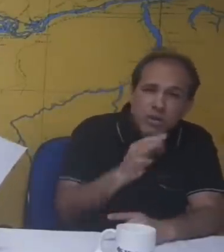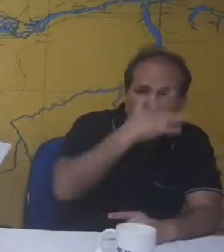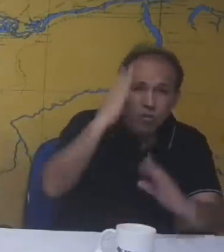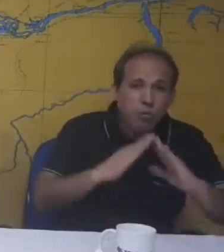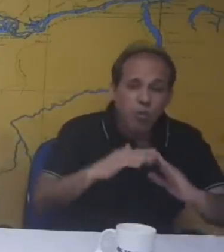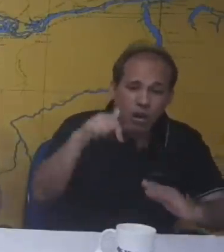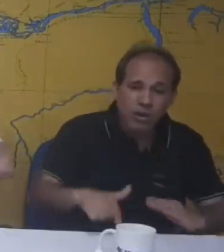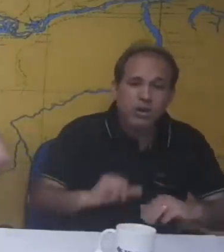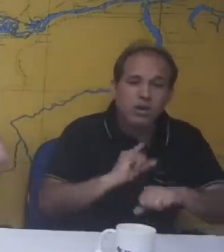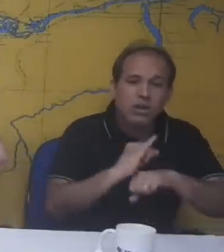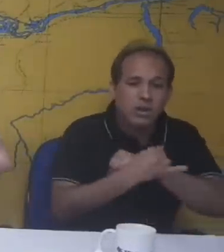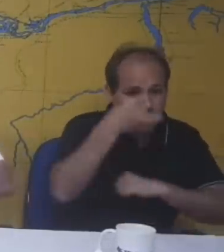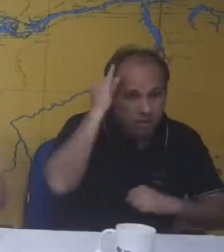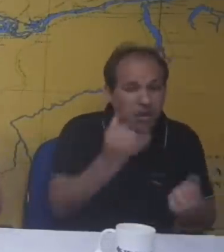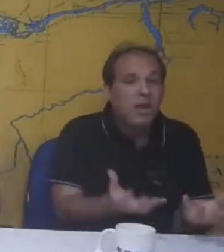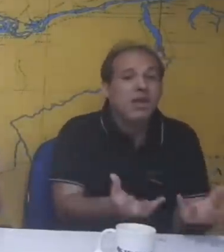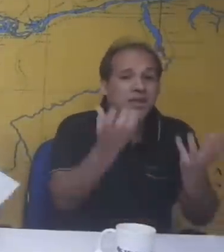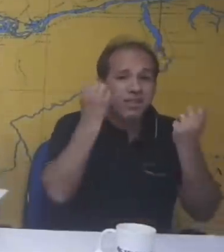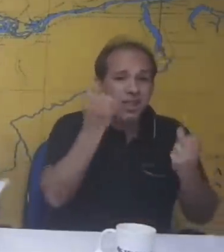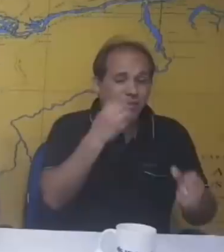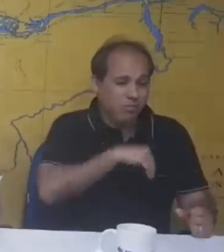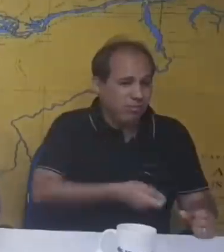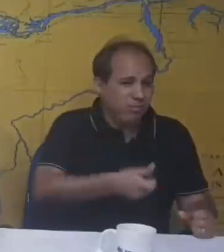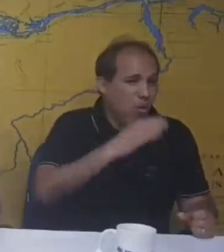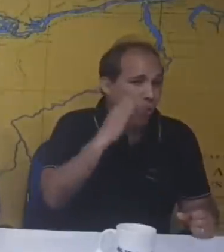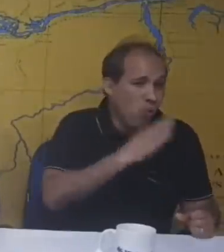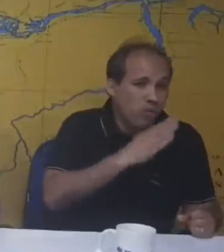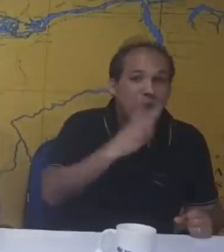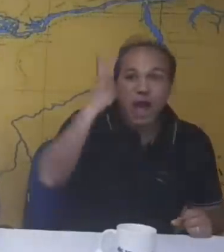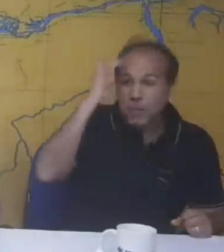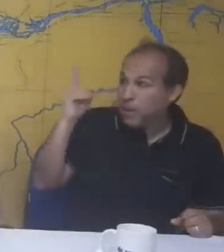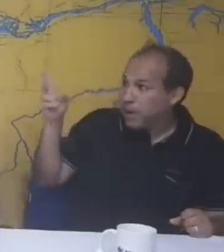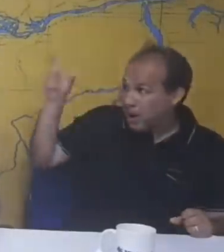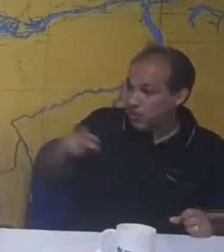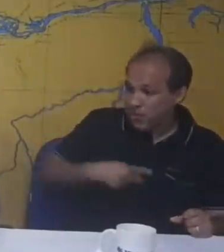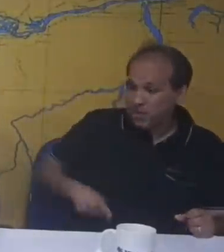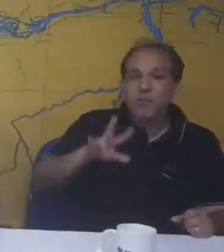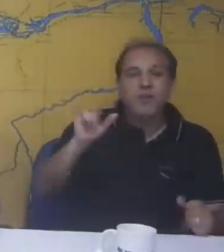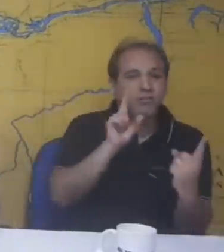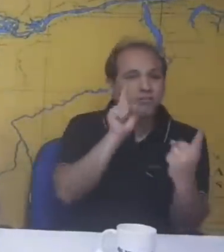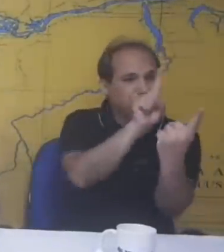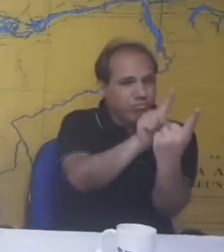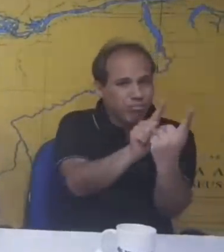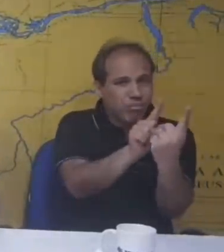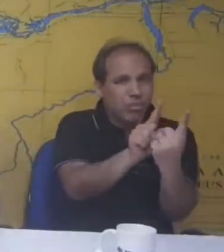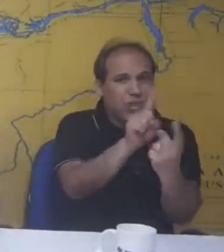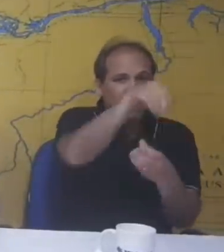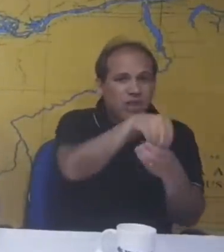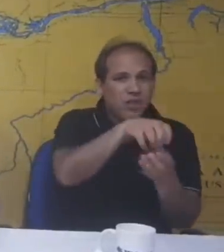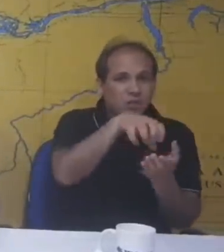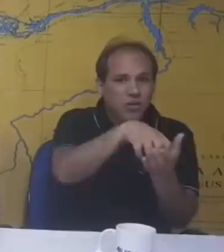habitantes da Ilha do Marajó recebem o auxílio emergencial e amanhã o senhor vai fazer o atendimento no barco de um